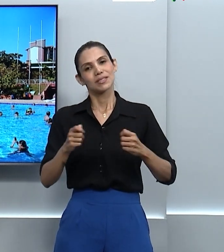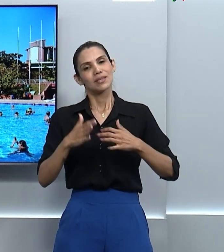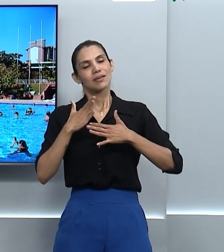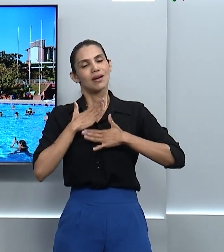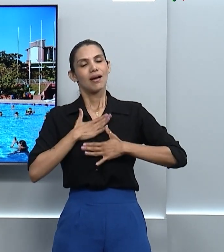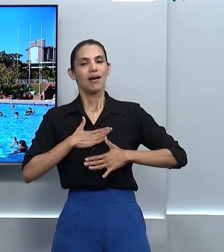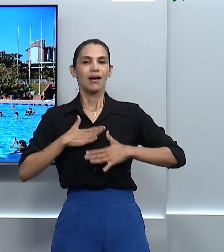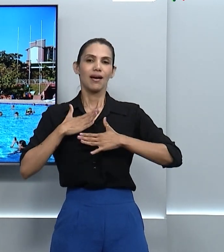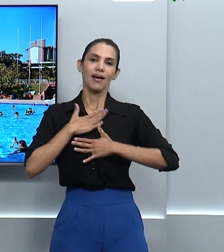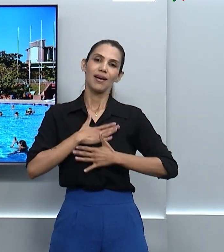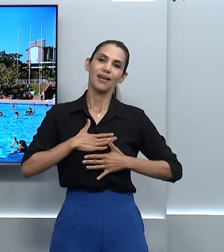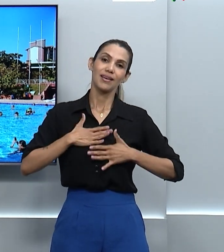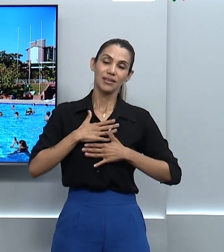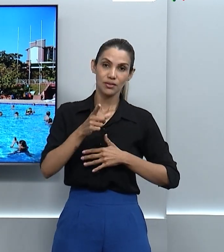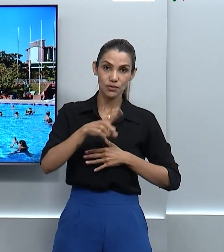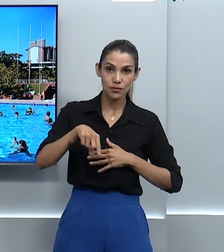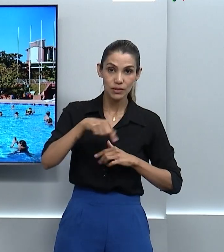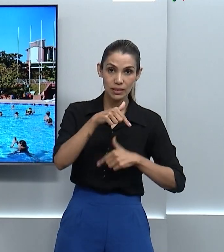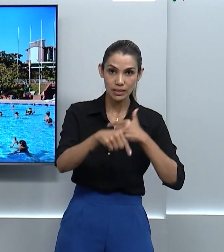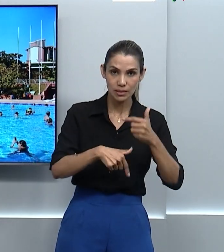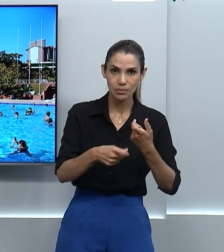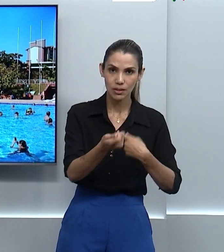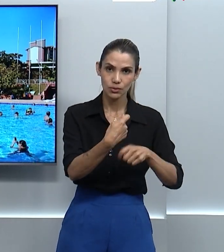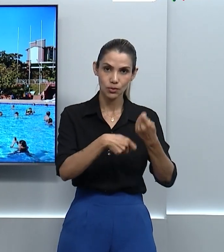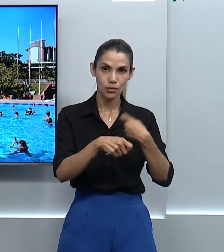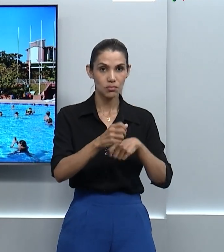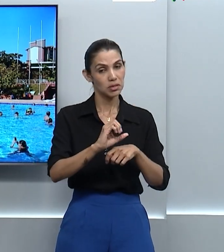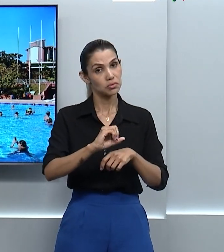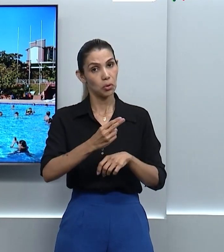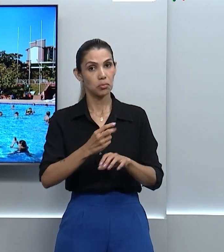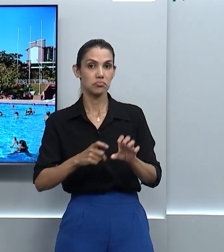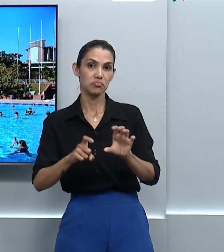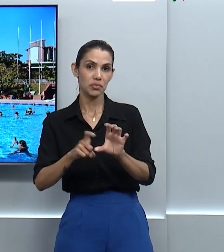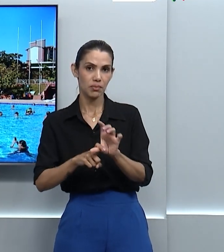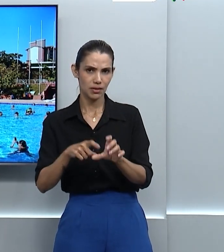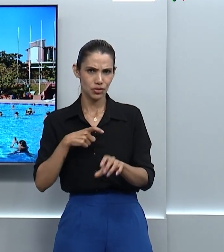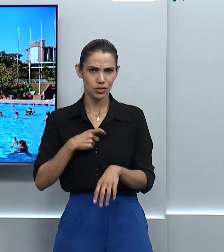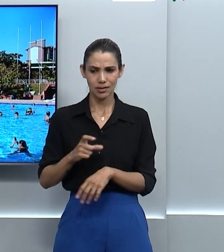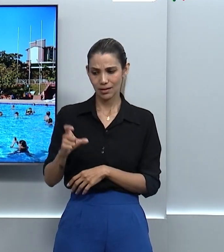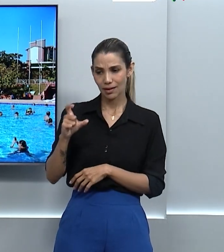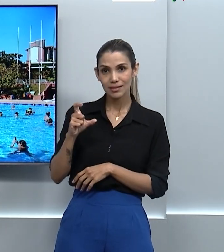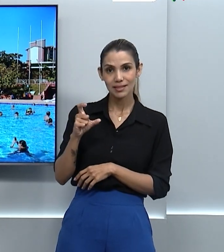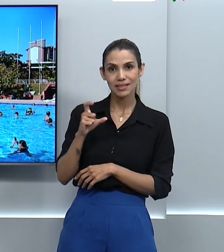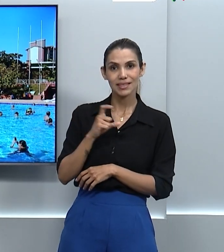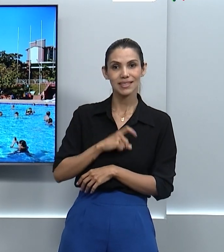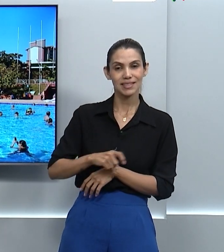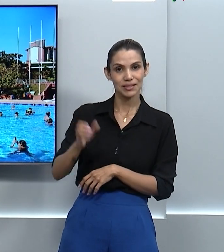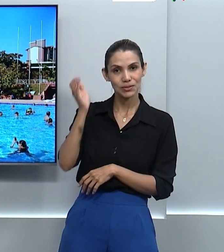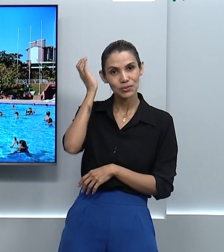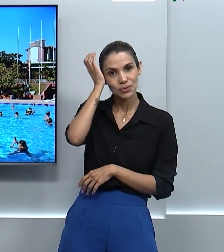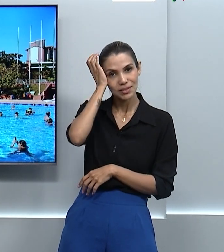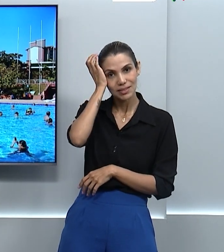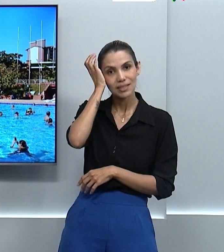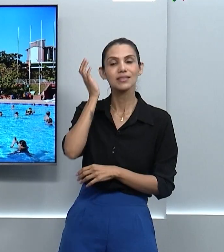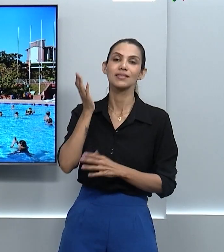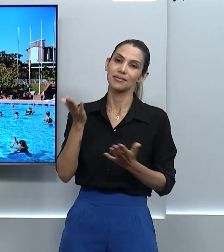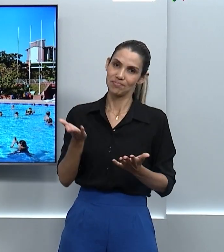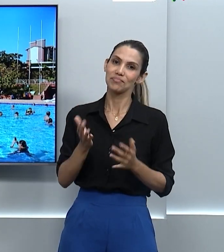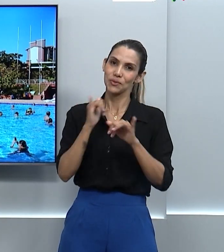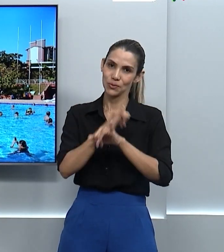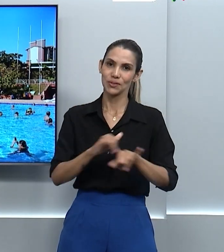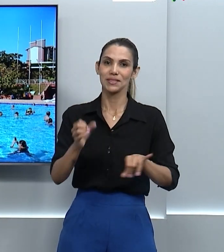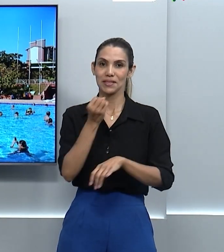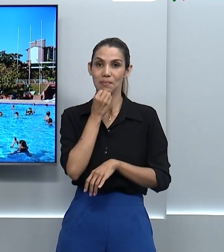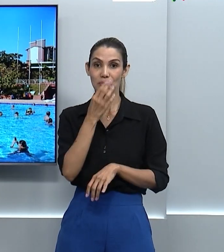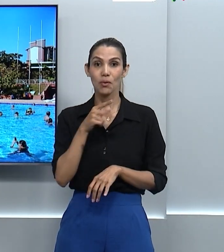E se você é trabalhador do comércio ou dependente e tem a credencial, né, do SESC atualizada, boa notícia é que